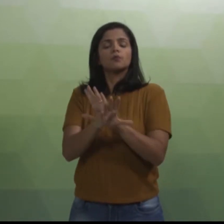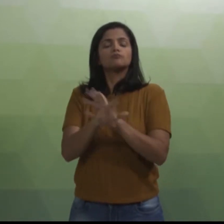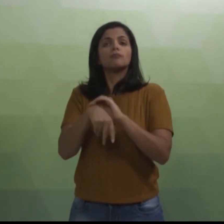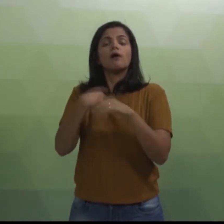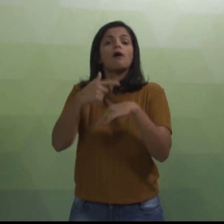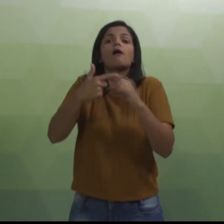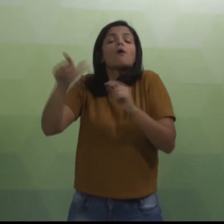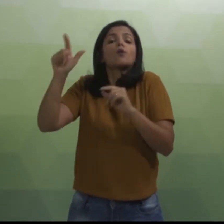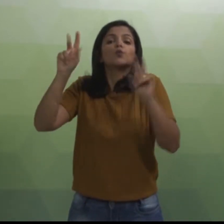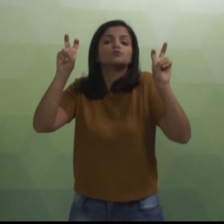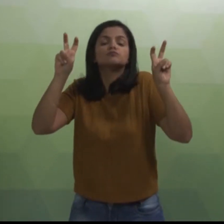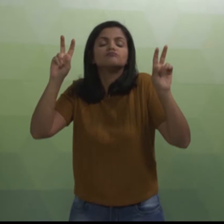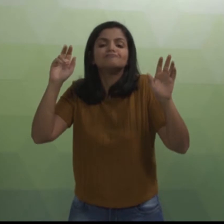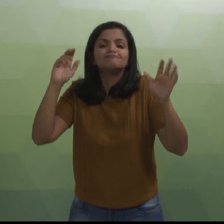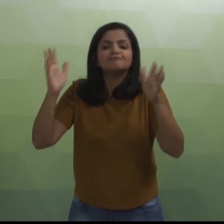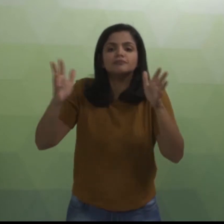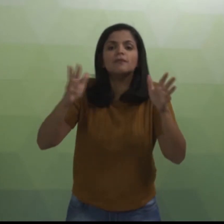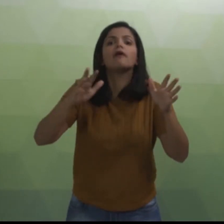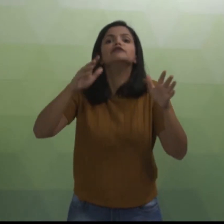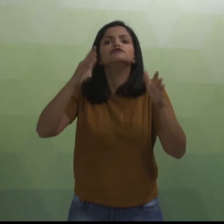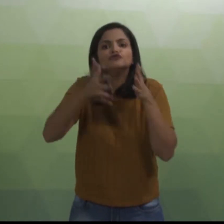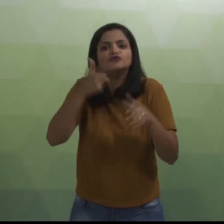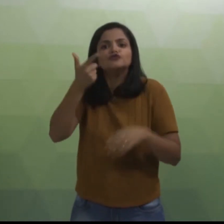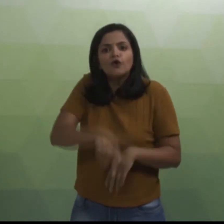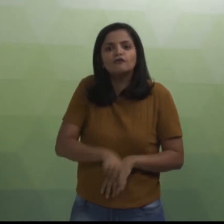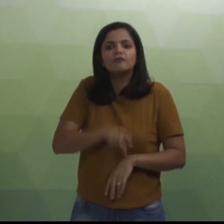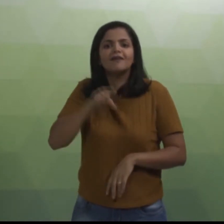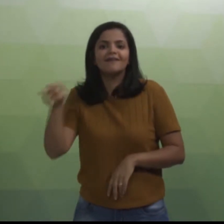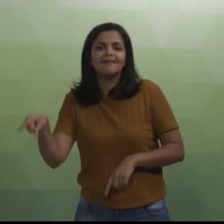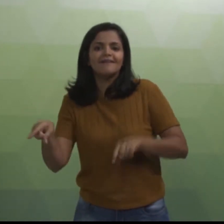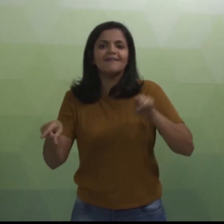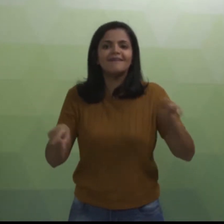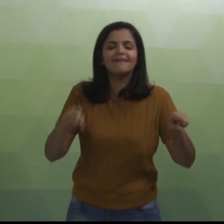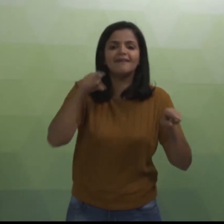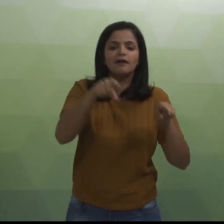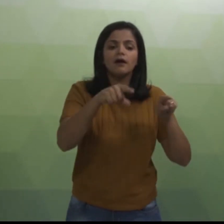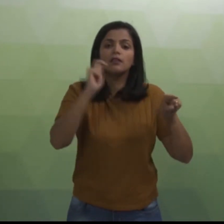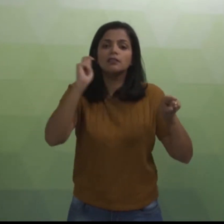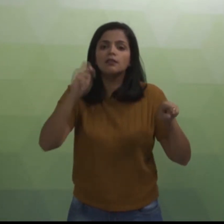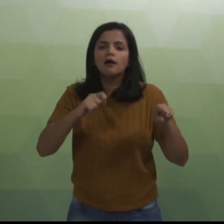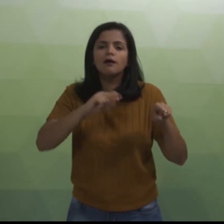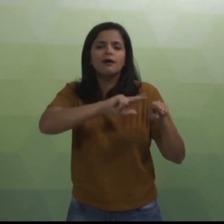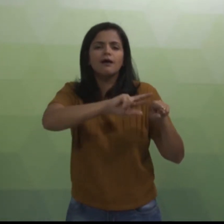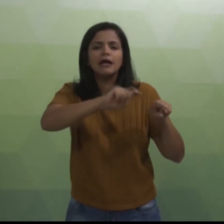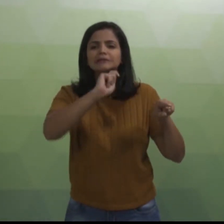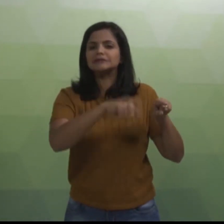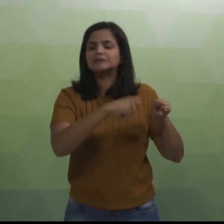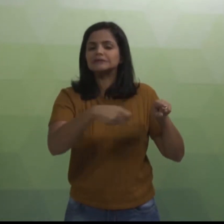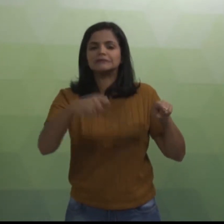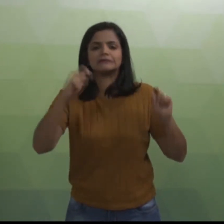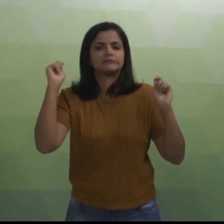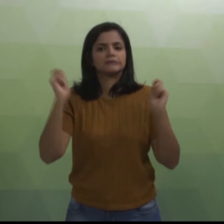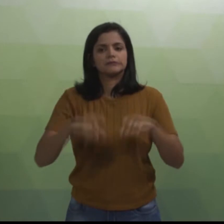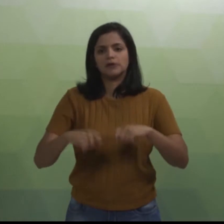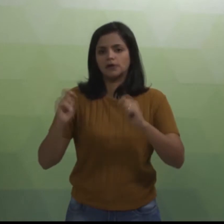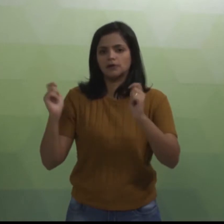Então, de um assunto para o outro, eu tenho que fazer marcações. Eu marco os referentes no espaço.